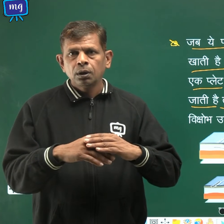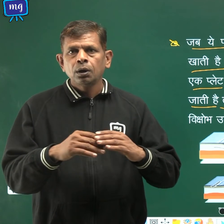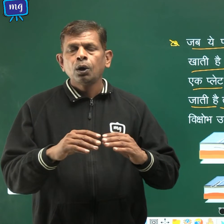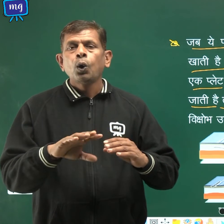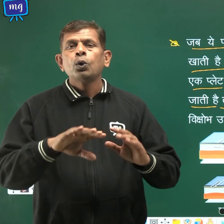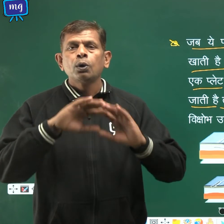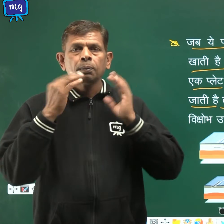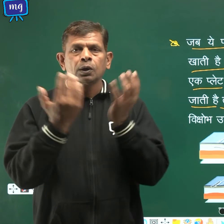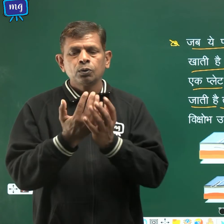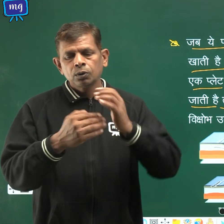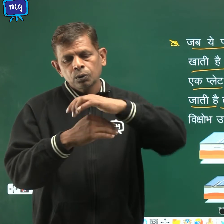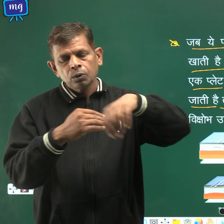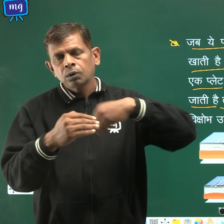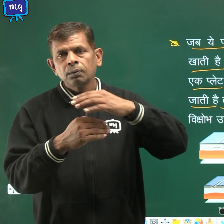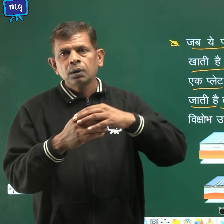भूपर्पटी में